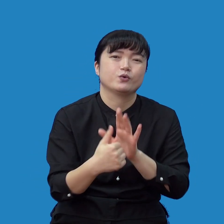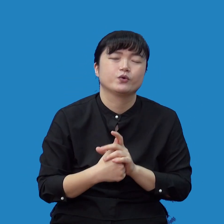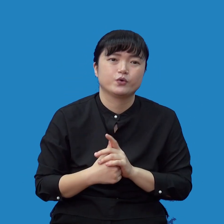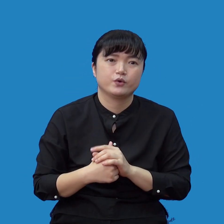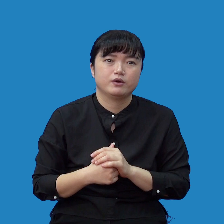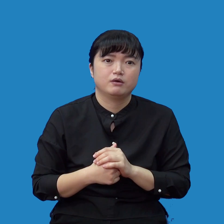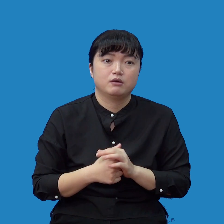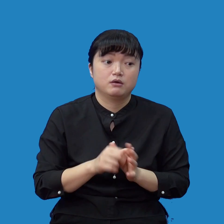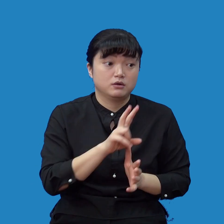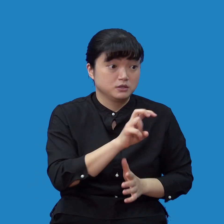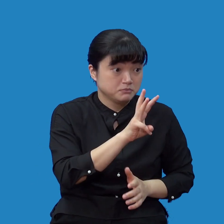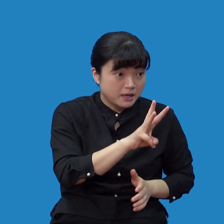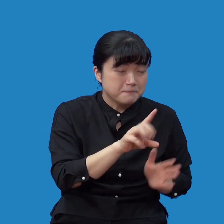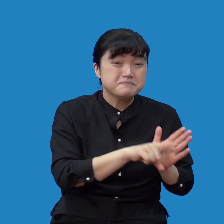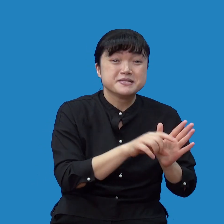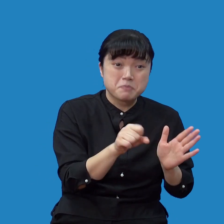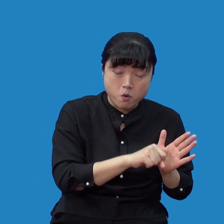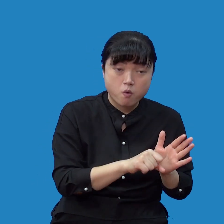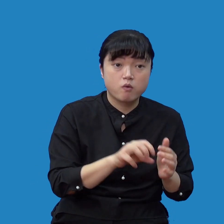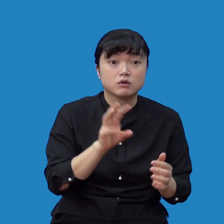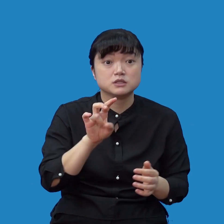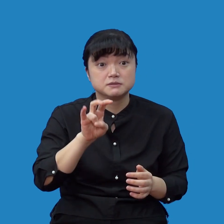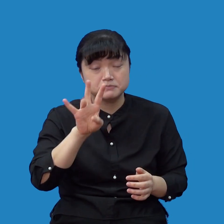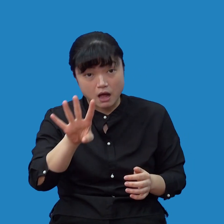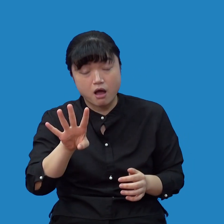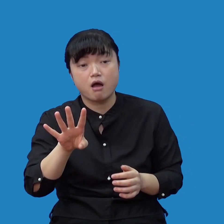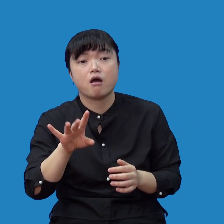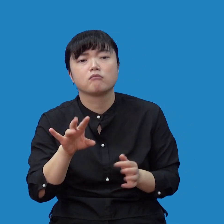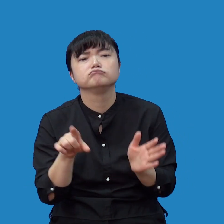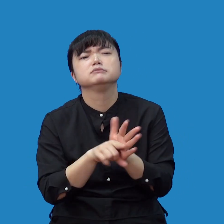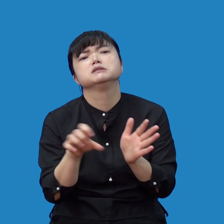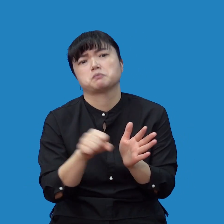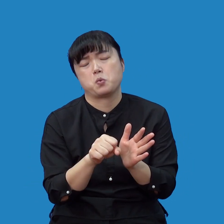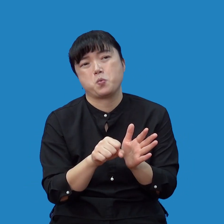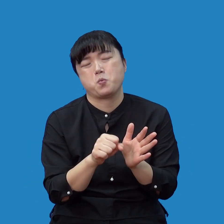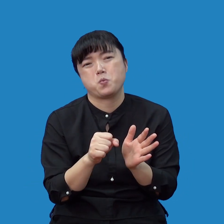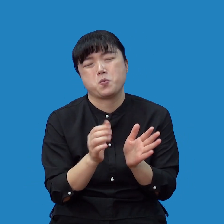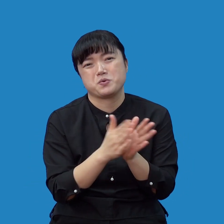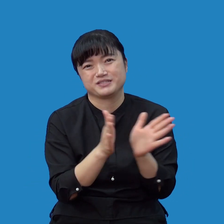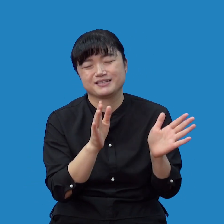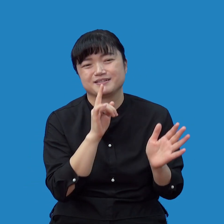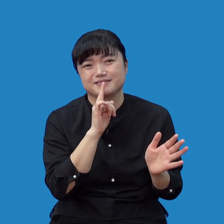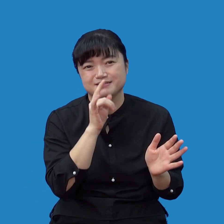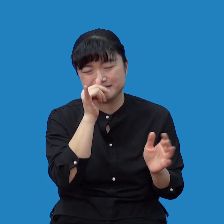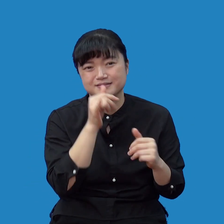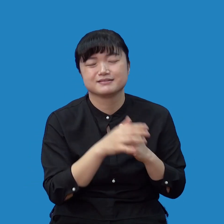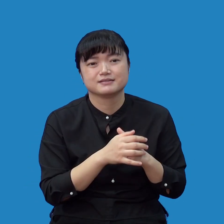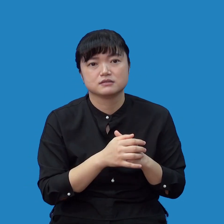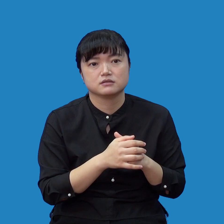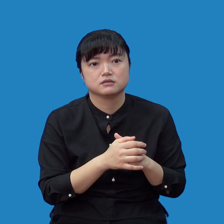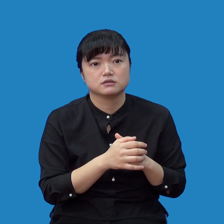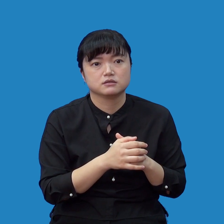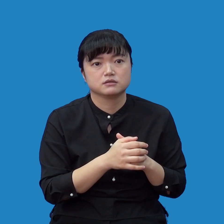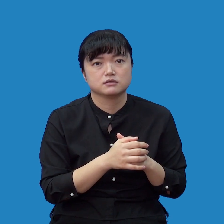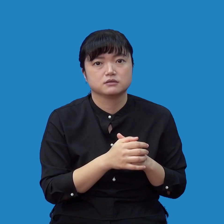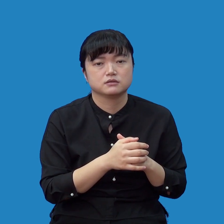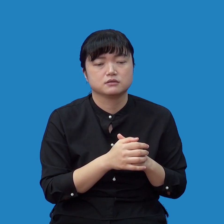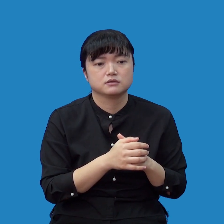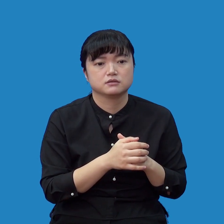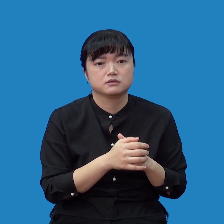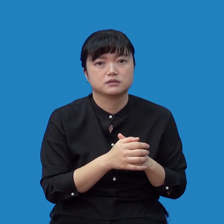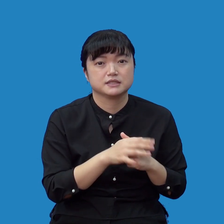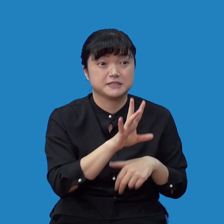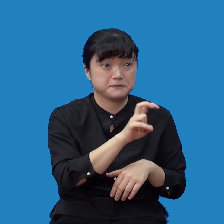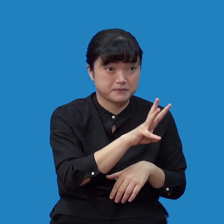23절도 믿음으로라고 있고 24절도 믿음으로 시작합니다. 그런데 앞의 믿음과 뒤의 믿음이 다릅니다.